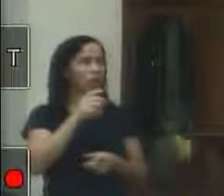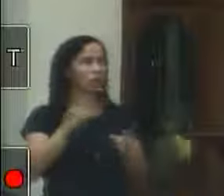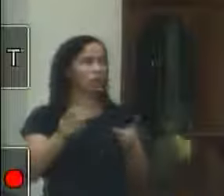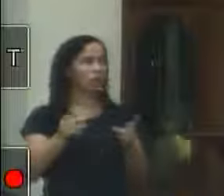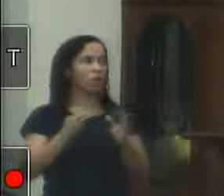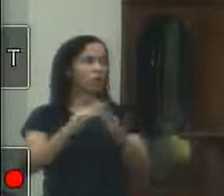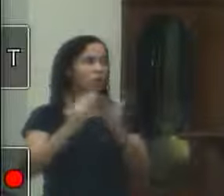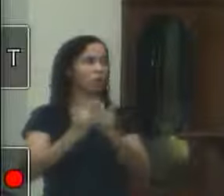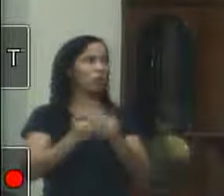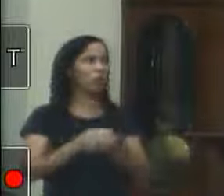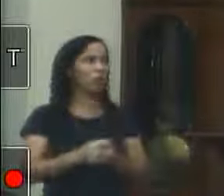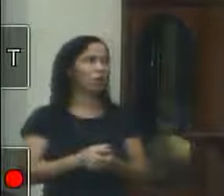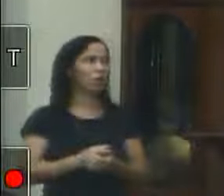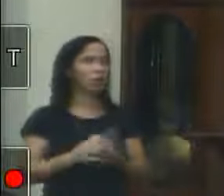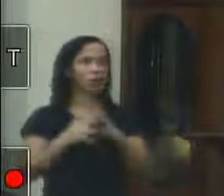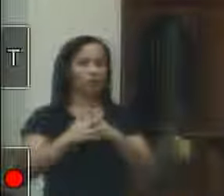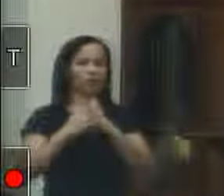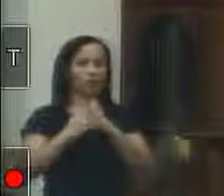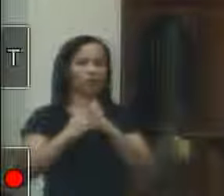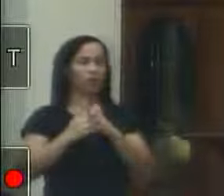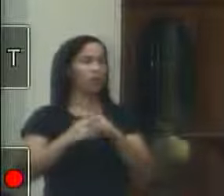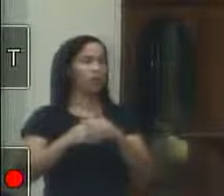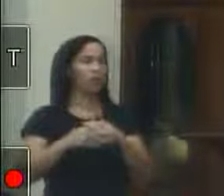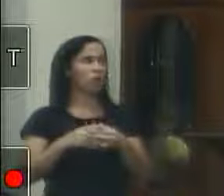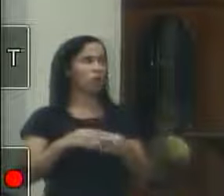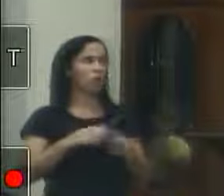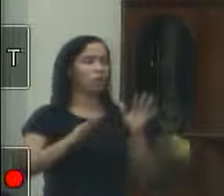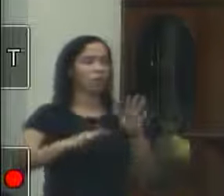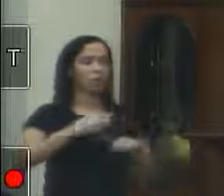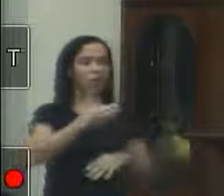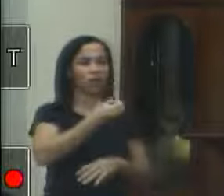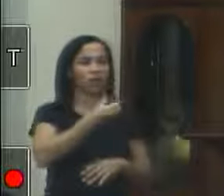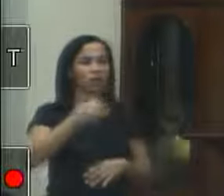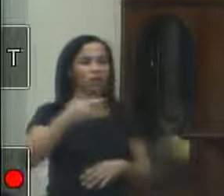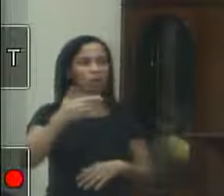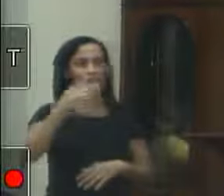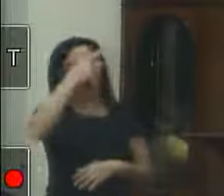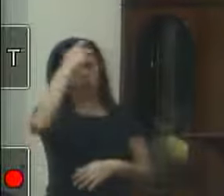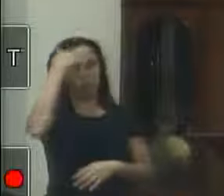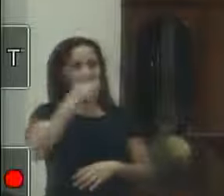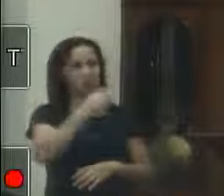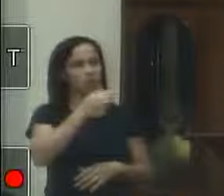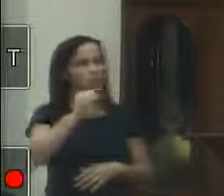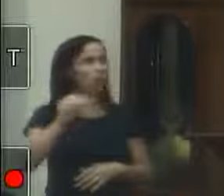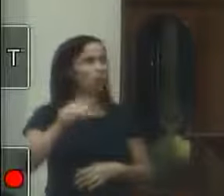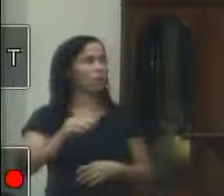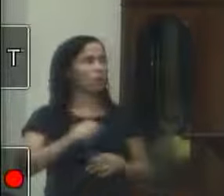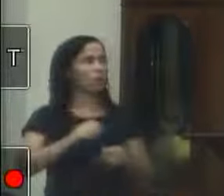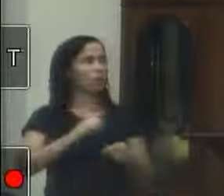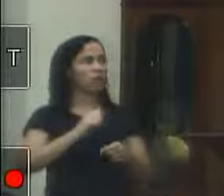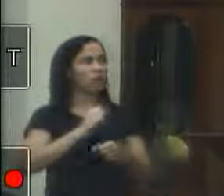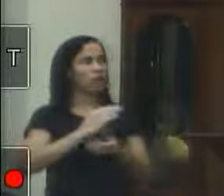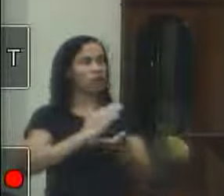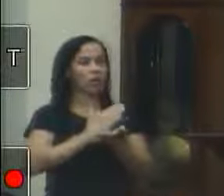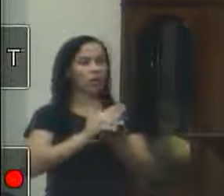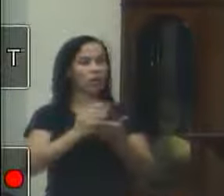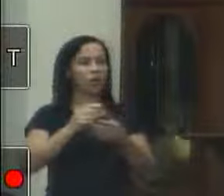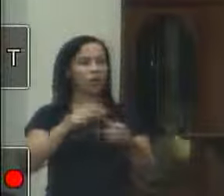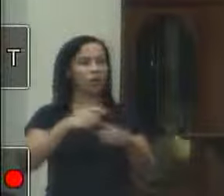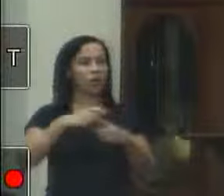aí. Sai uma briga num bloco lá. O bloco nosso tem 600 pessoas, 700. Começa a garrafa chover para todo lado. O que,